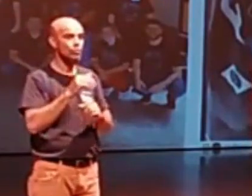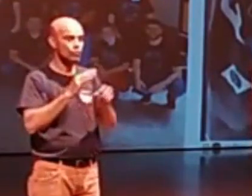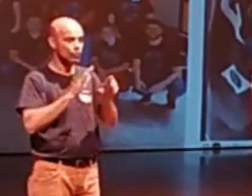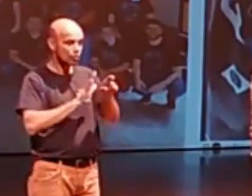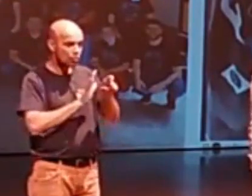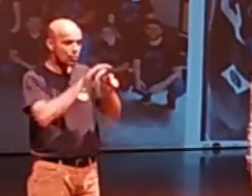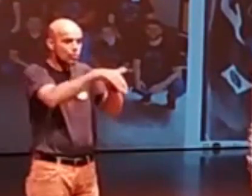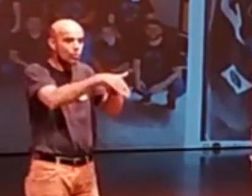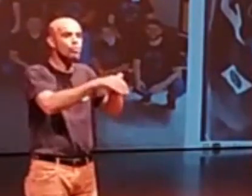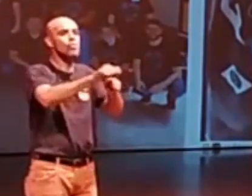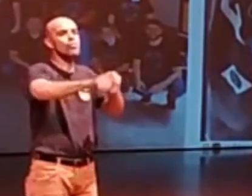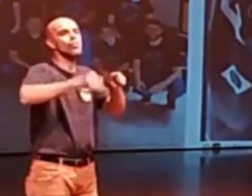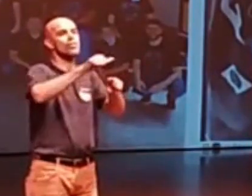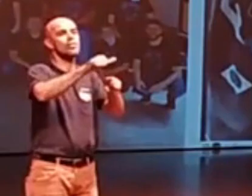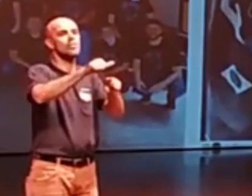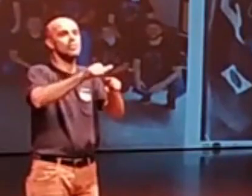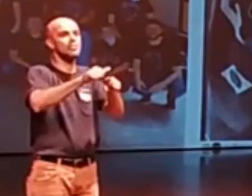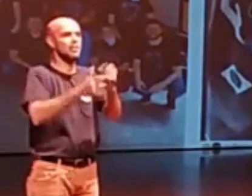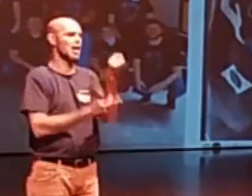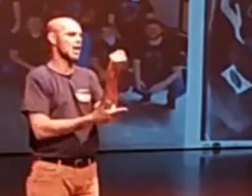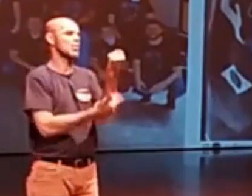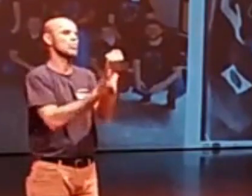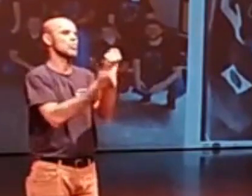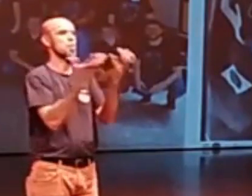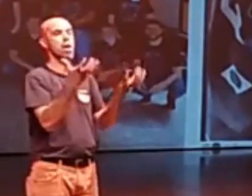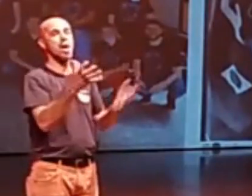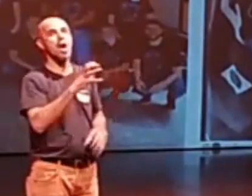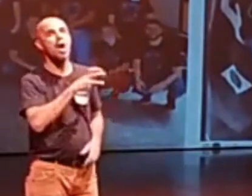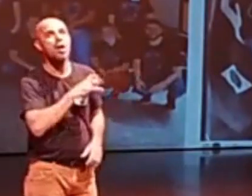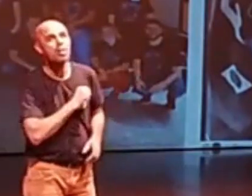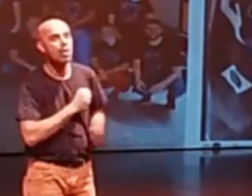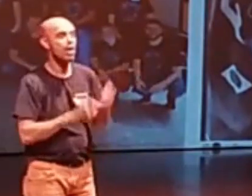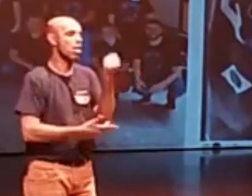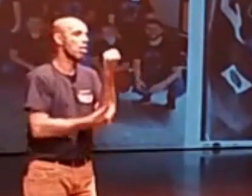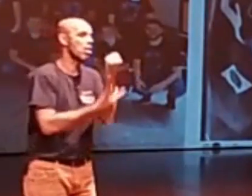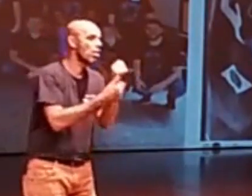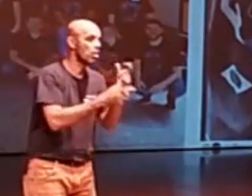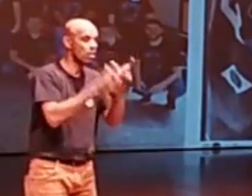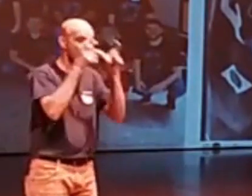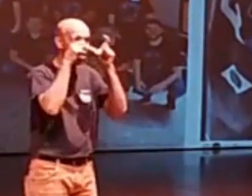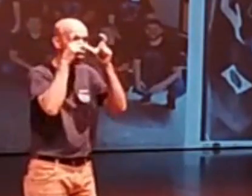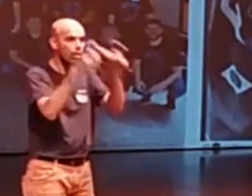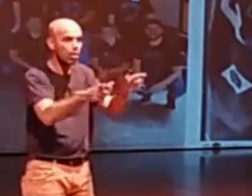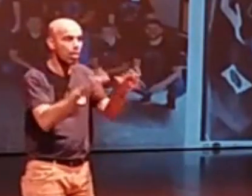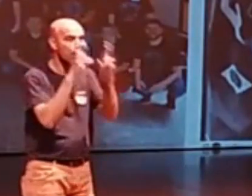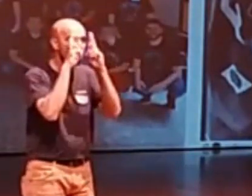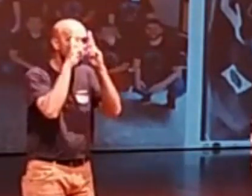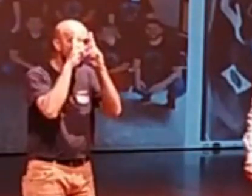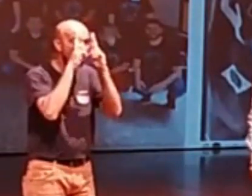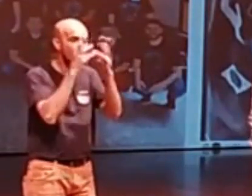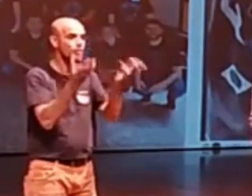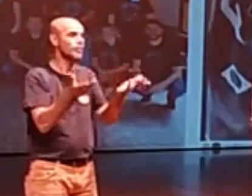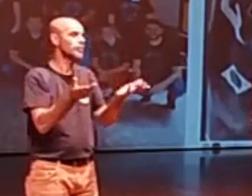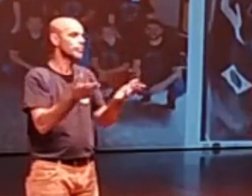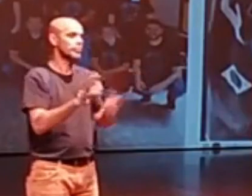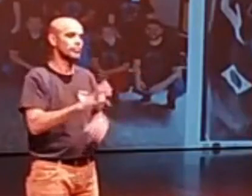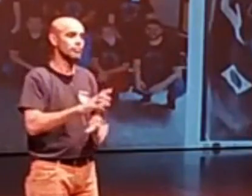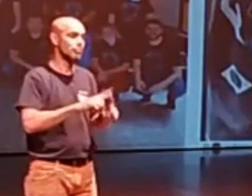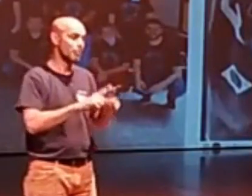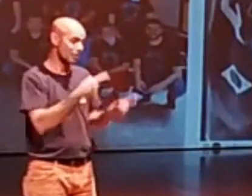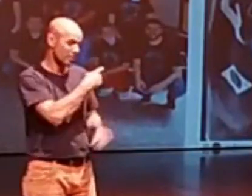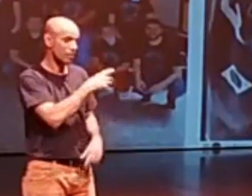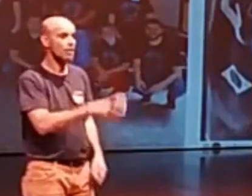pessoal fala assim, nossa, cirurgiões eles gostam de operar, eles operam por dinheiro, já ouvi de tudo, tá? Mas tem gente que ama o que faz.